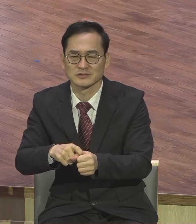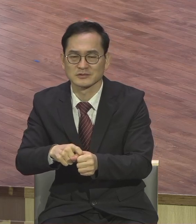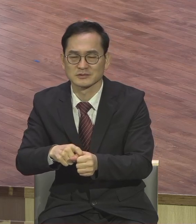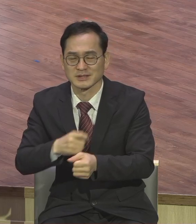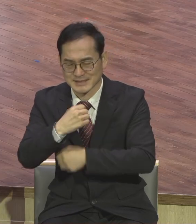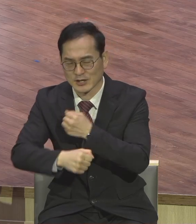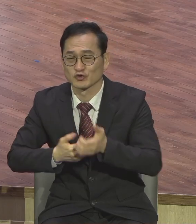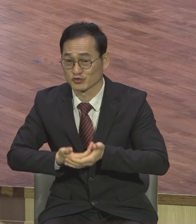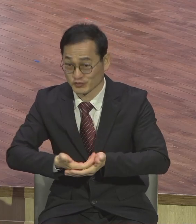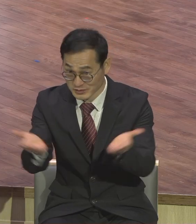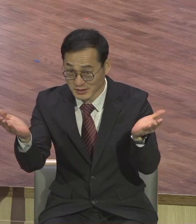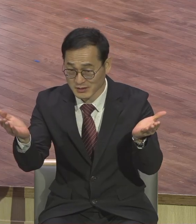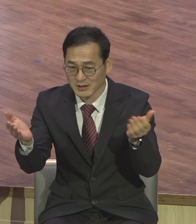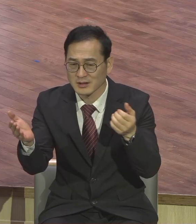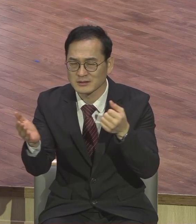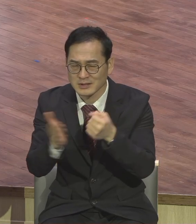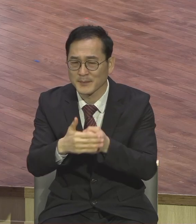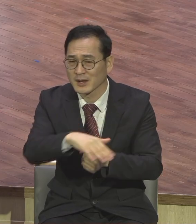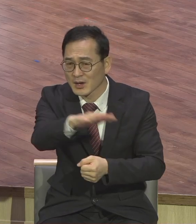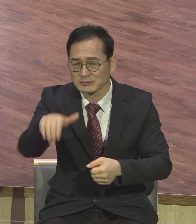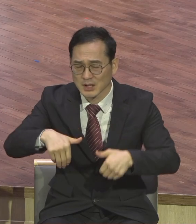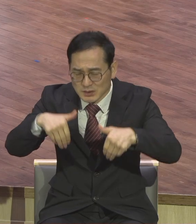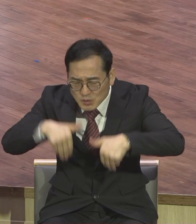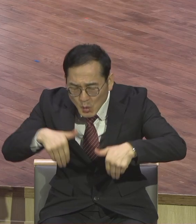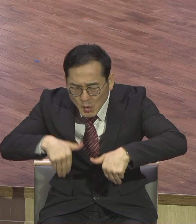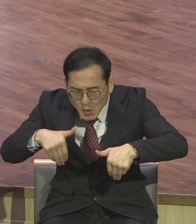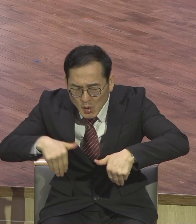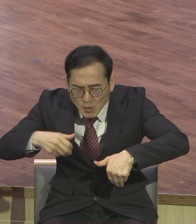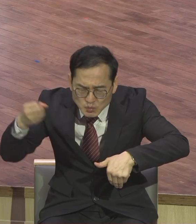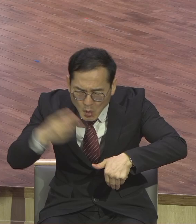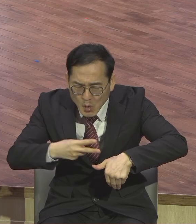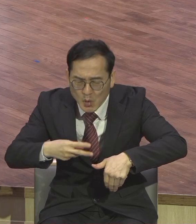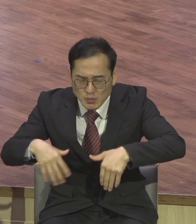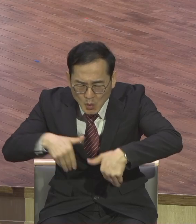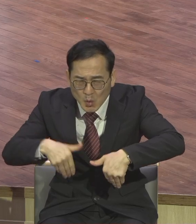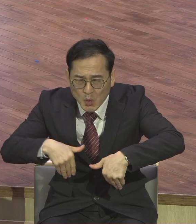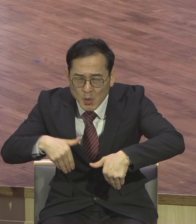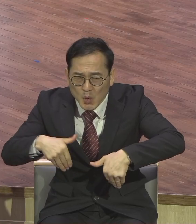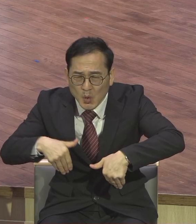서서 다시는 종의 멍에를 매지 말라.